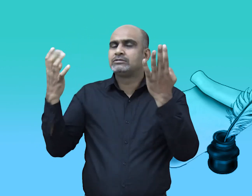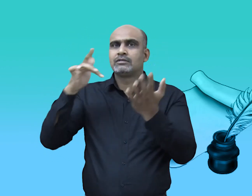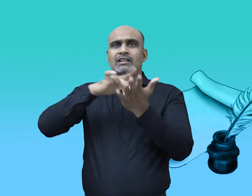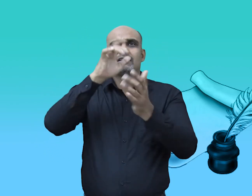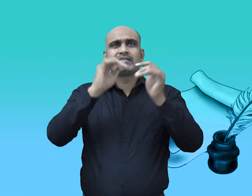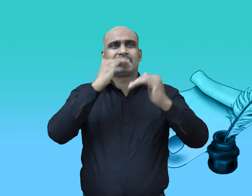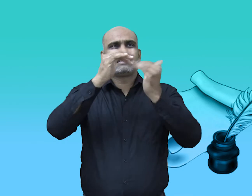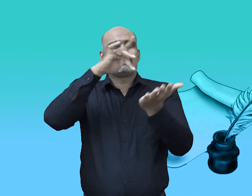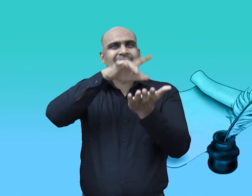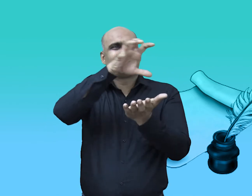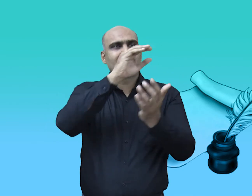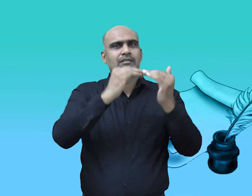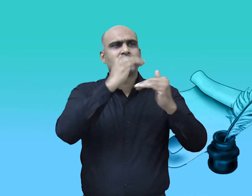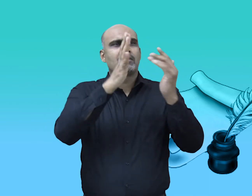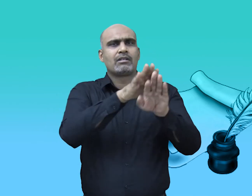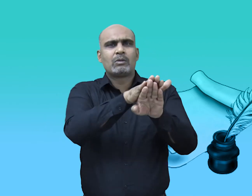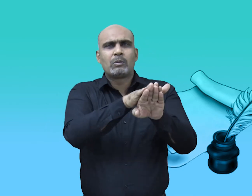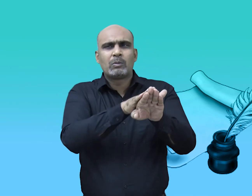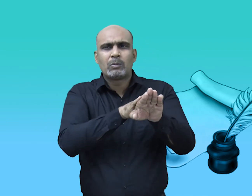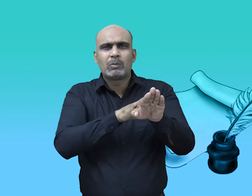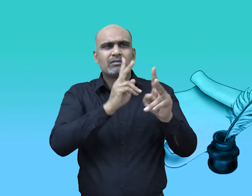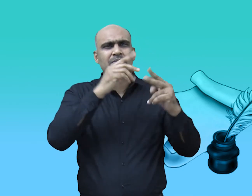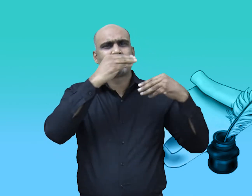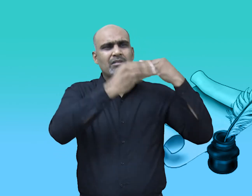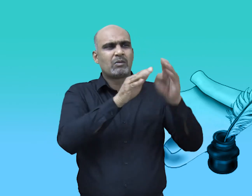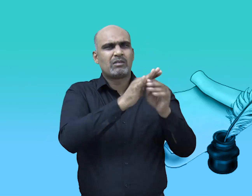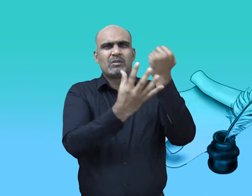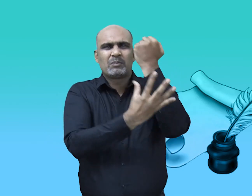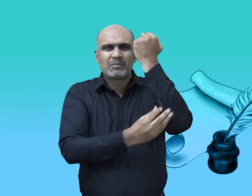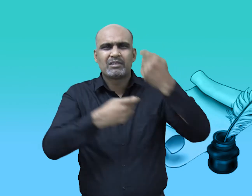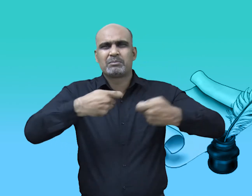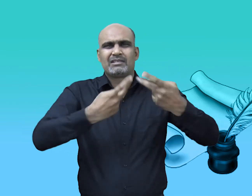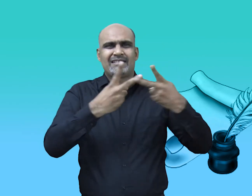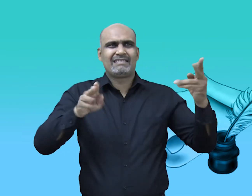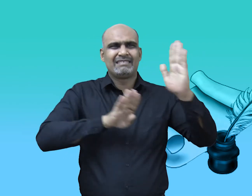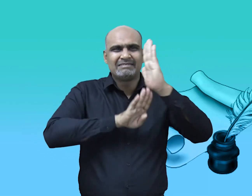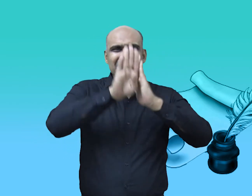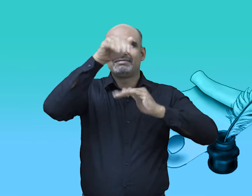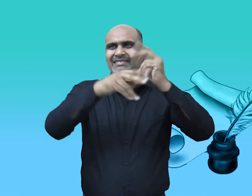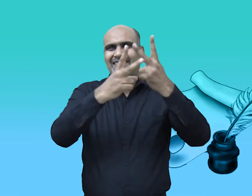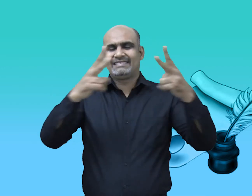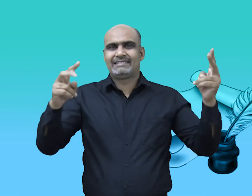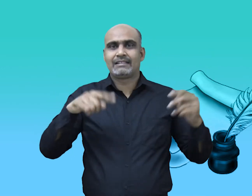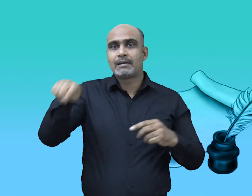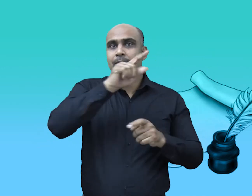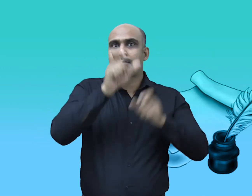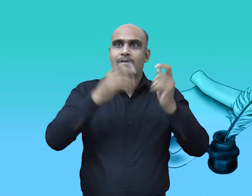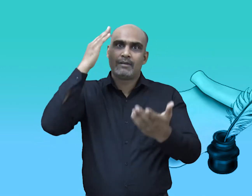करते रहते हैं, उनका निर्माण करते रहते हैं, केवल अपने देश की आवश्यकताओं के लिए। और लोग बाग